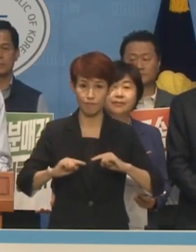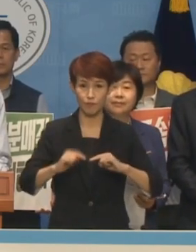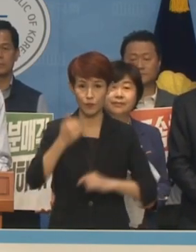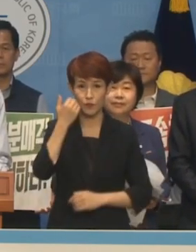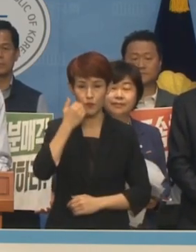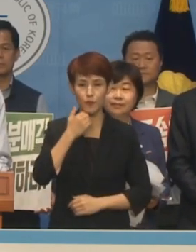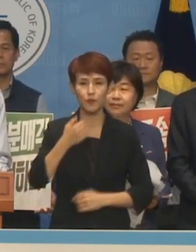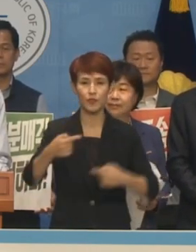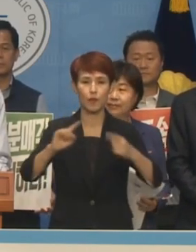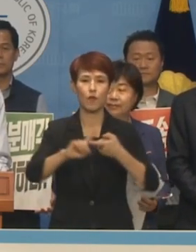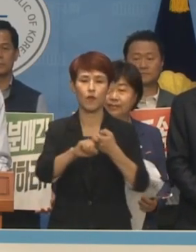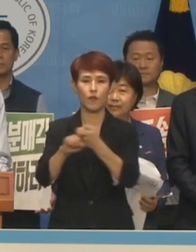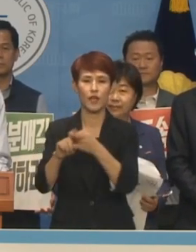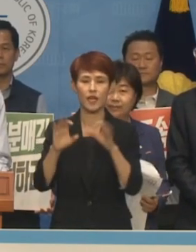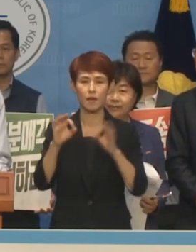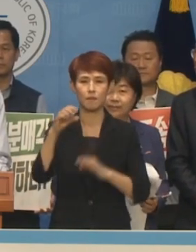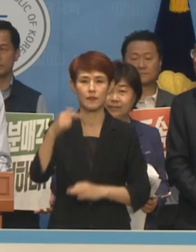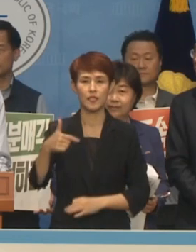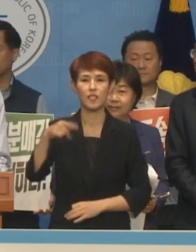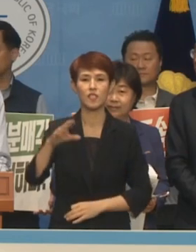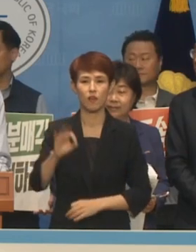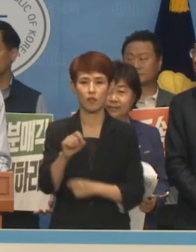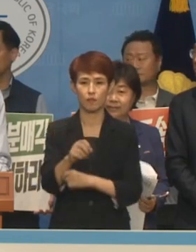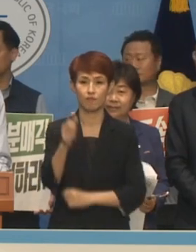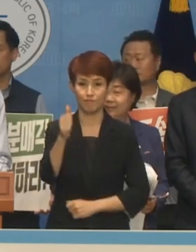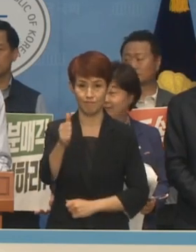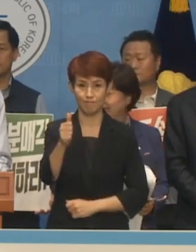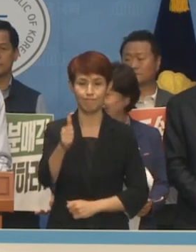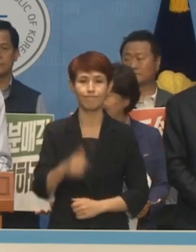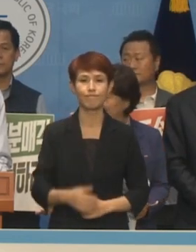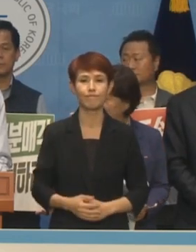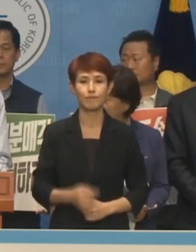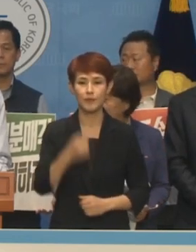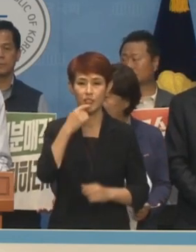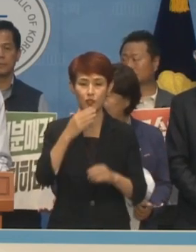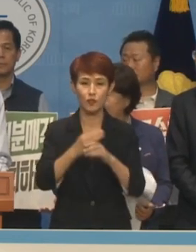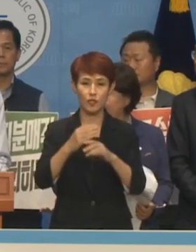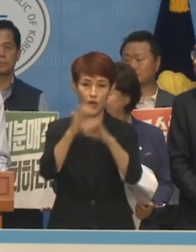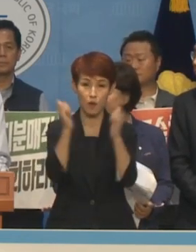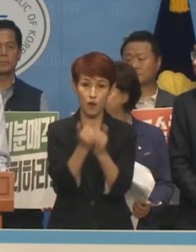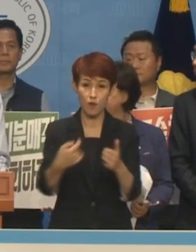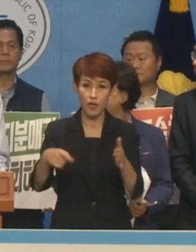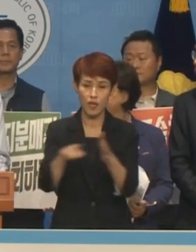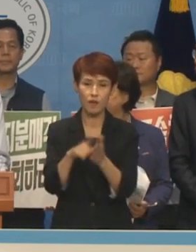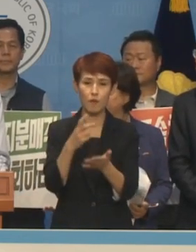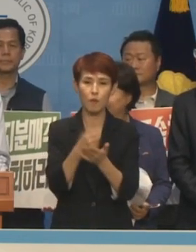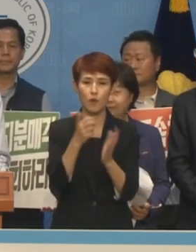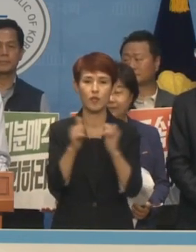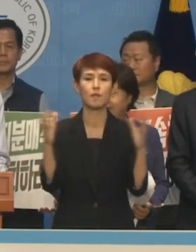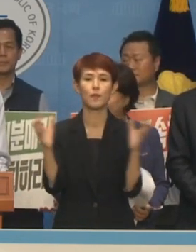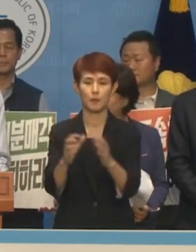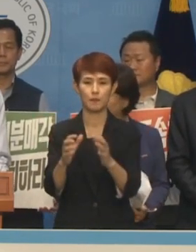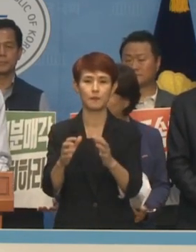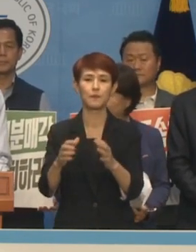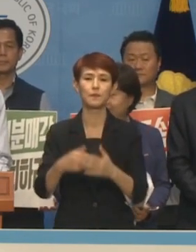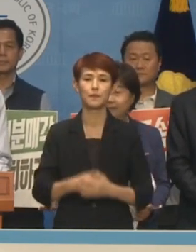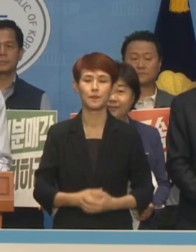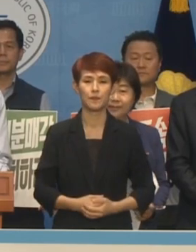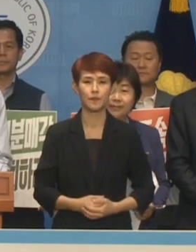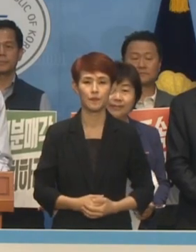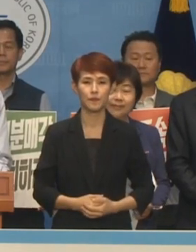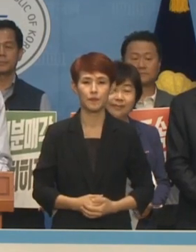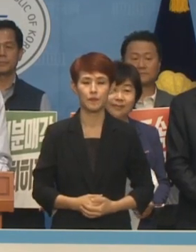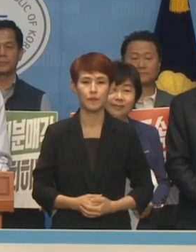분들입니다. 참여연대 김은정 협동사무처장님, 민주사회를 위한 변호사 모임 하주희 사무총장님 참석하셨습니다.